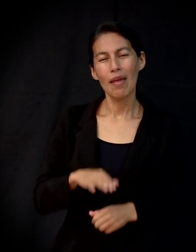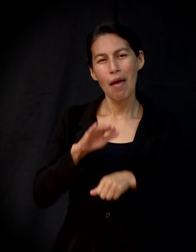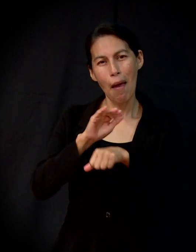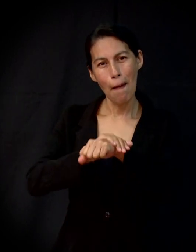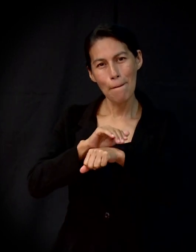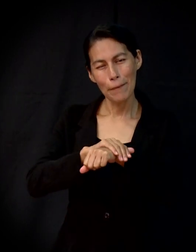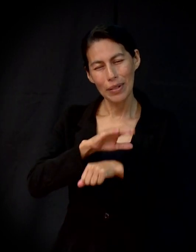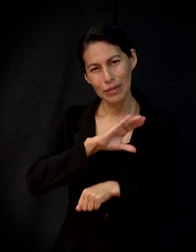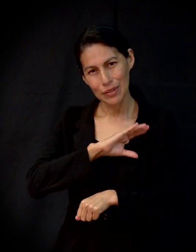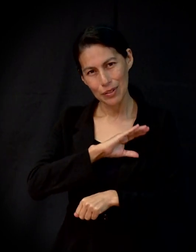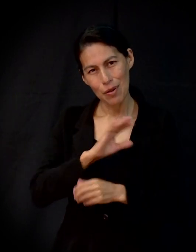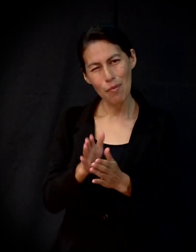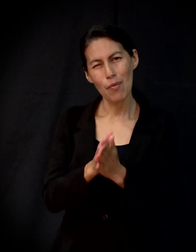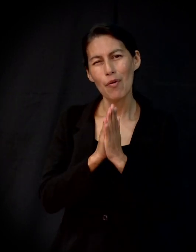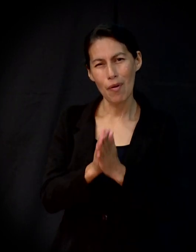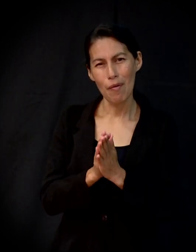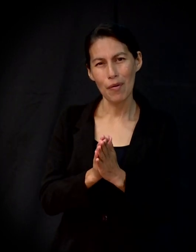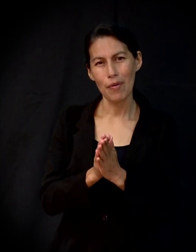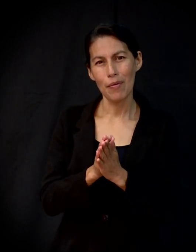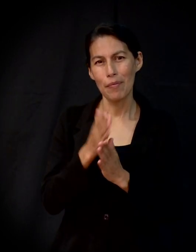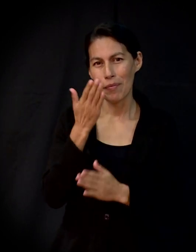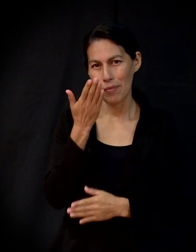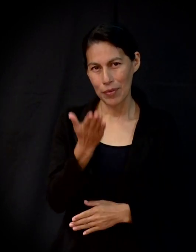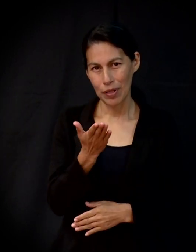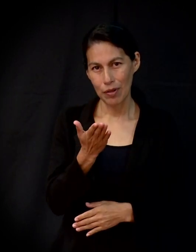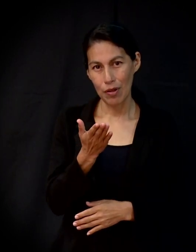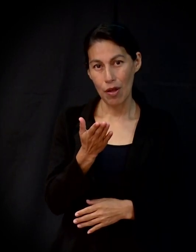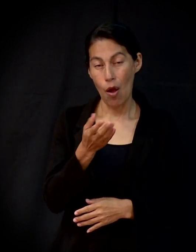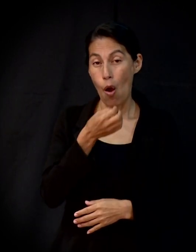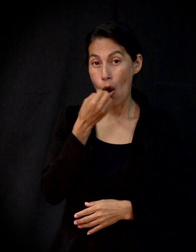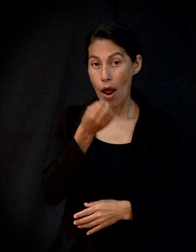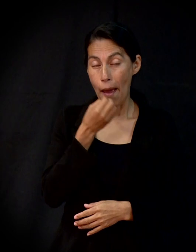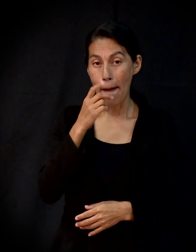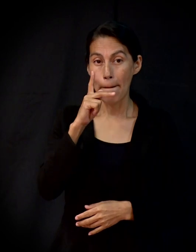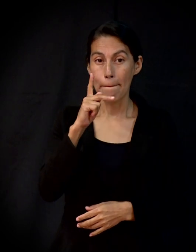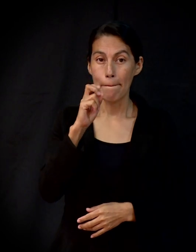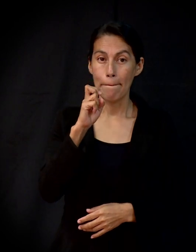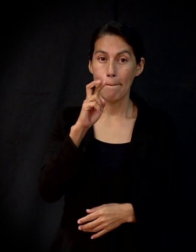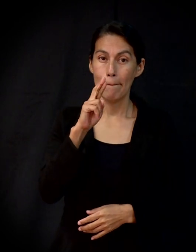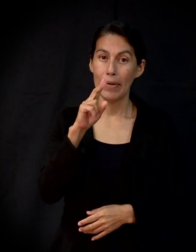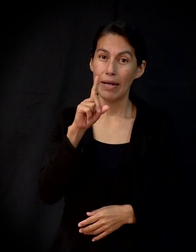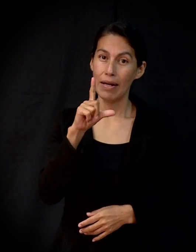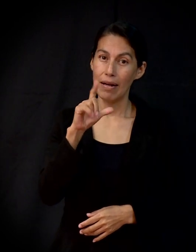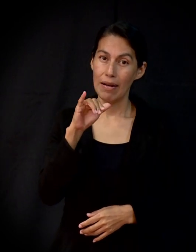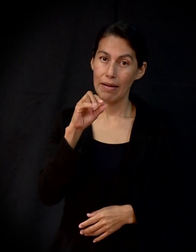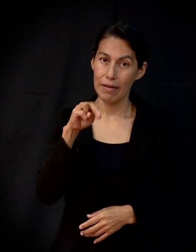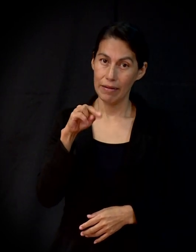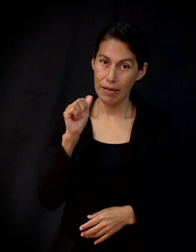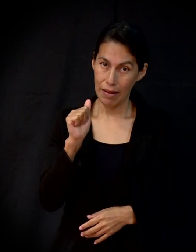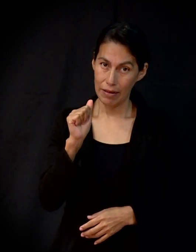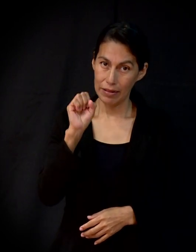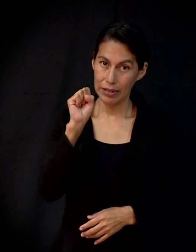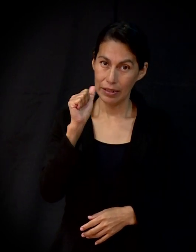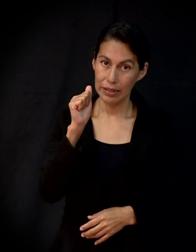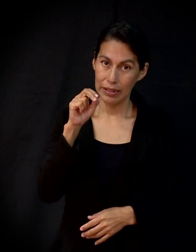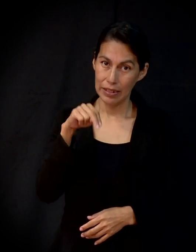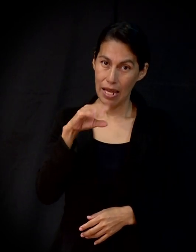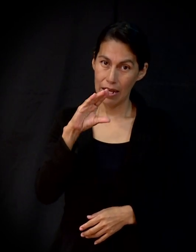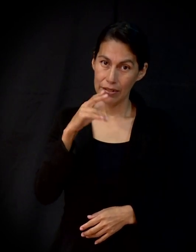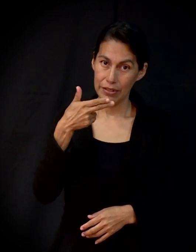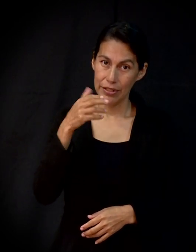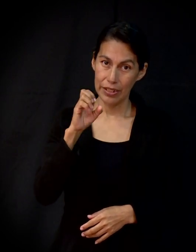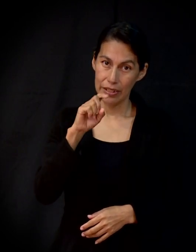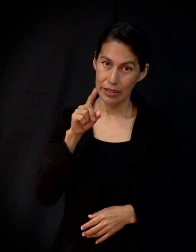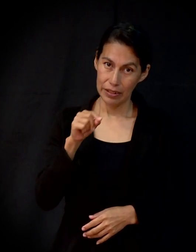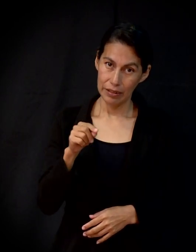pedirles, queridos amigos, que oremos, sigamos orando por Carolina Sánchez. Se requería donación